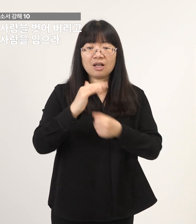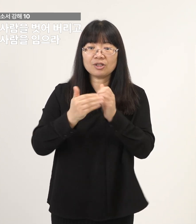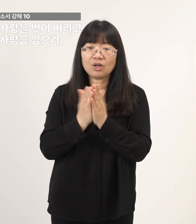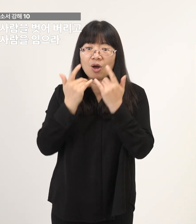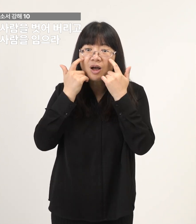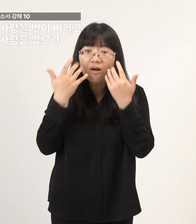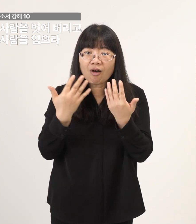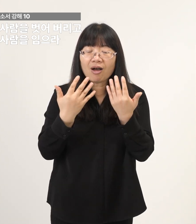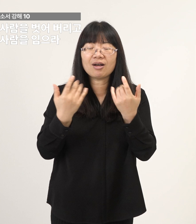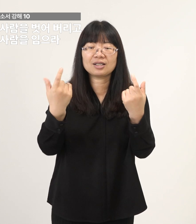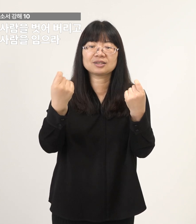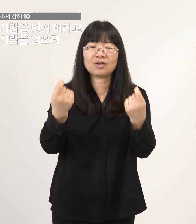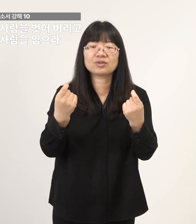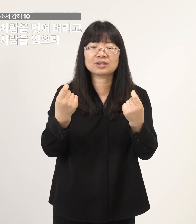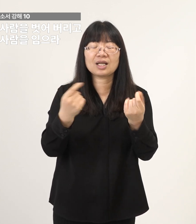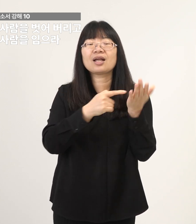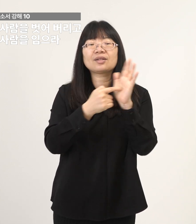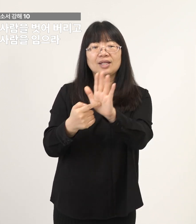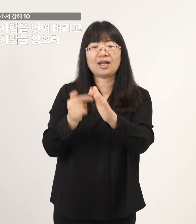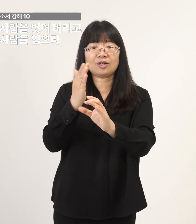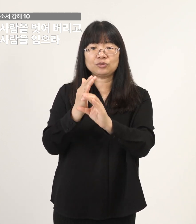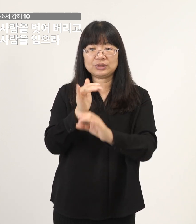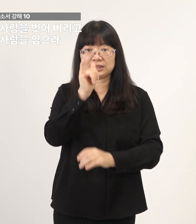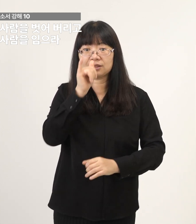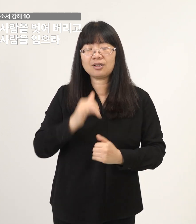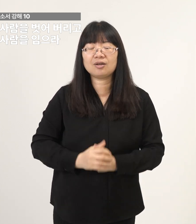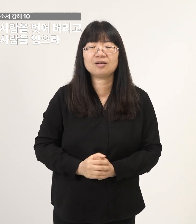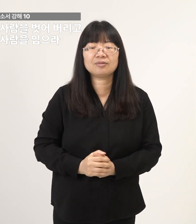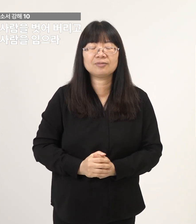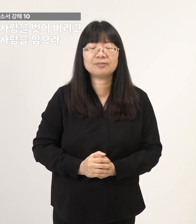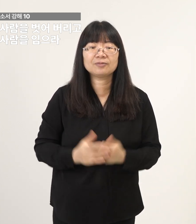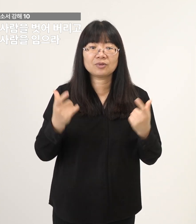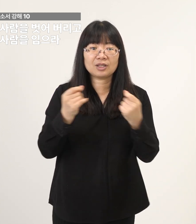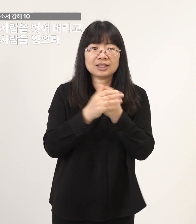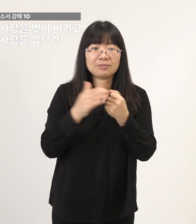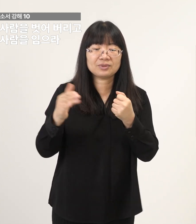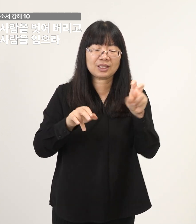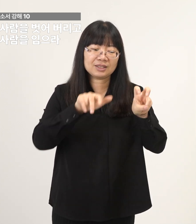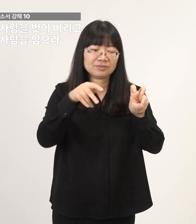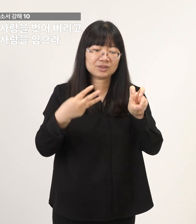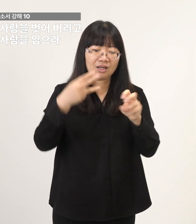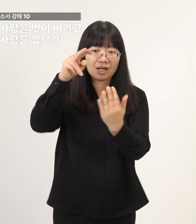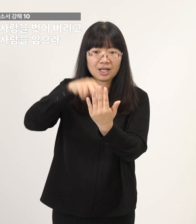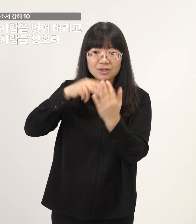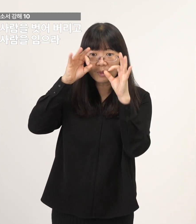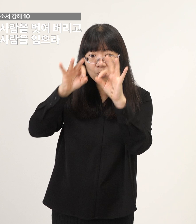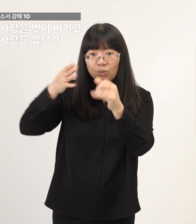성경은 정확하게 그렇게 규정하지 않습니까? 자, 그래서 20절을 보세요.